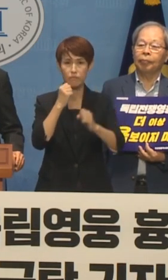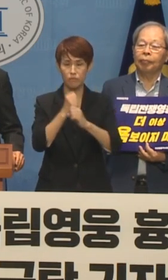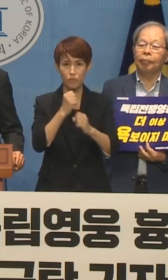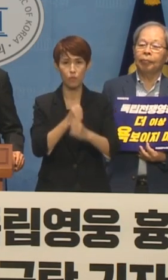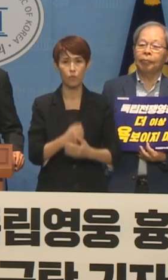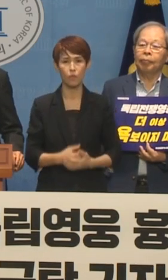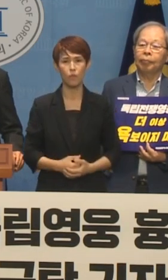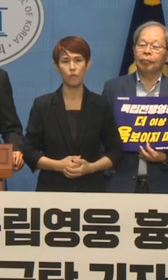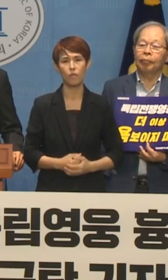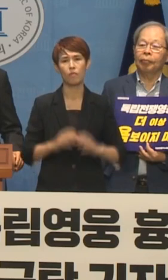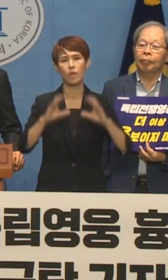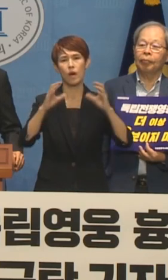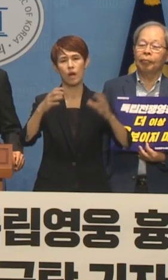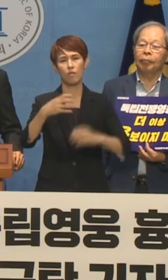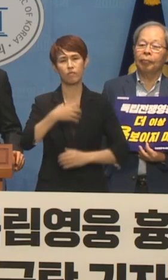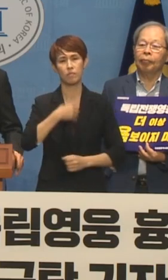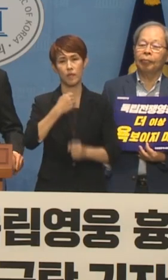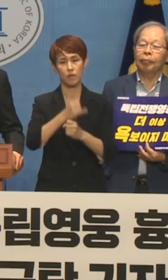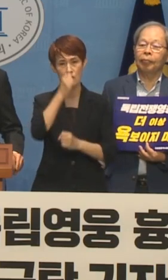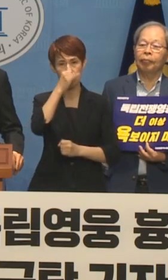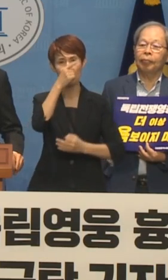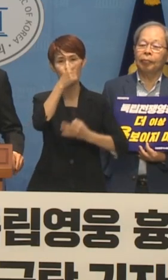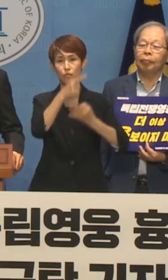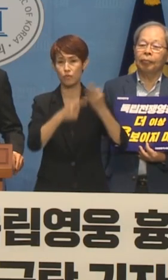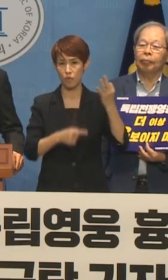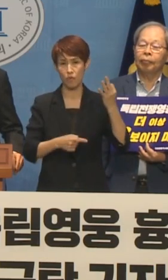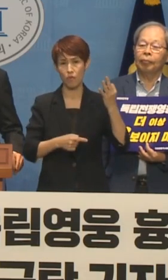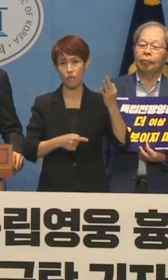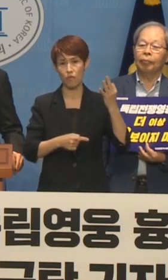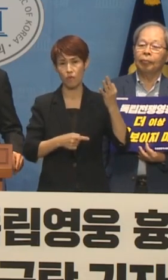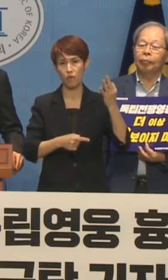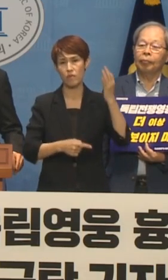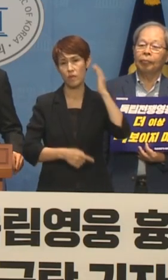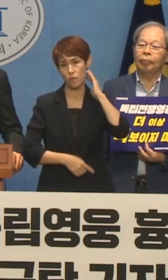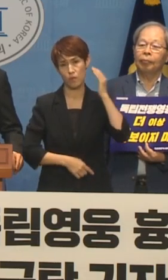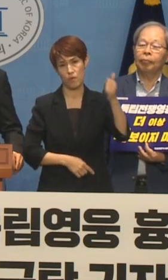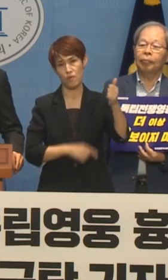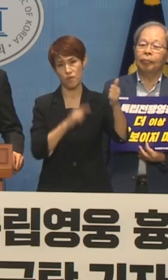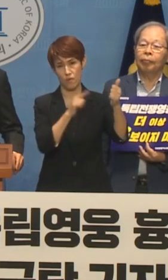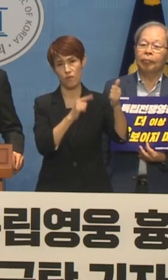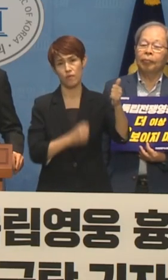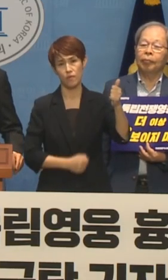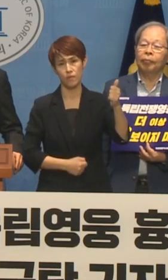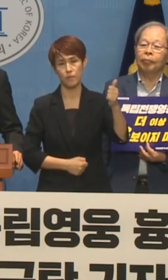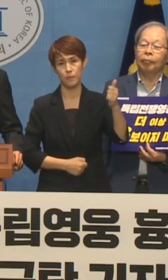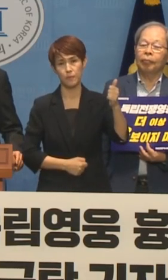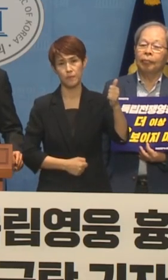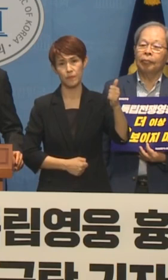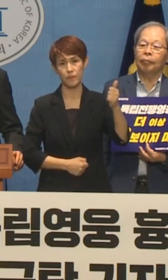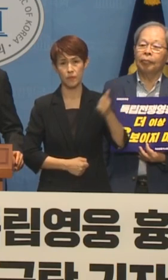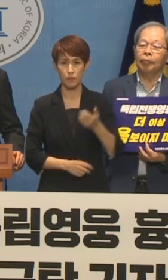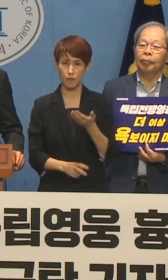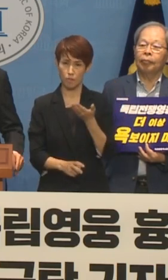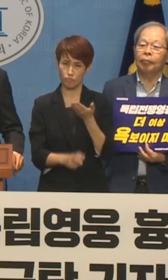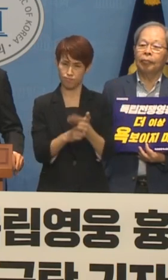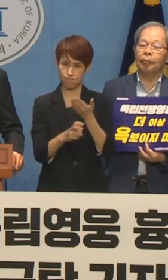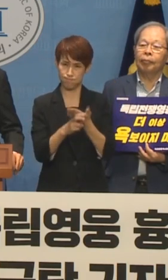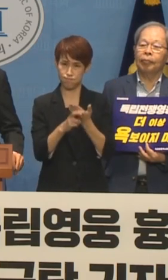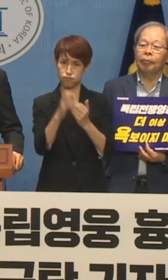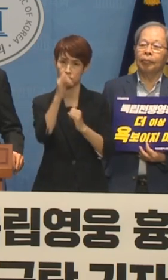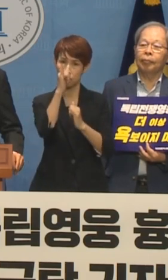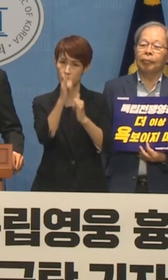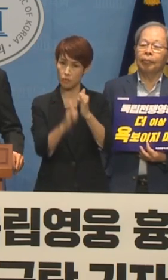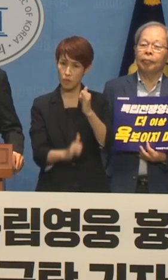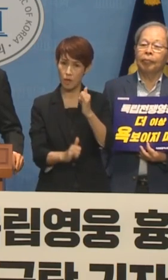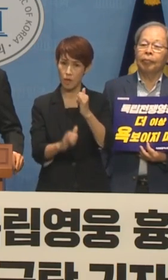나라를 위태롭게 한 윤석열 대통령, 이제 불법의 역사 쿠데타로